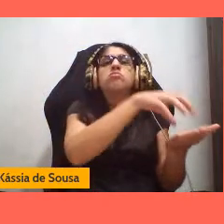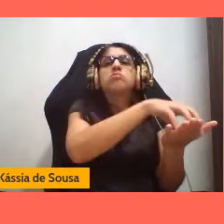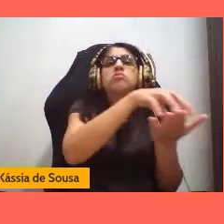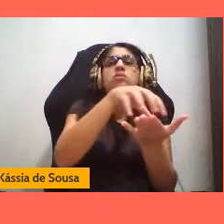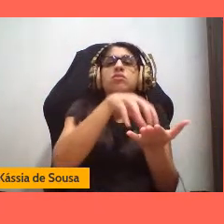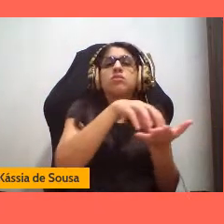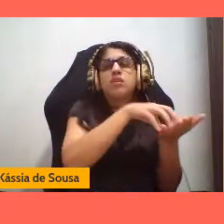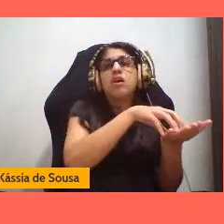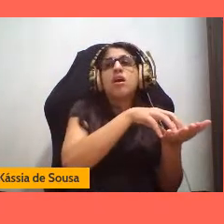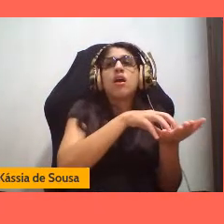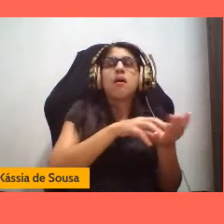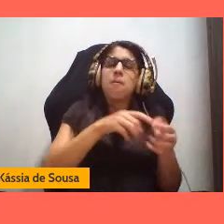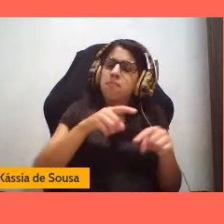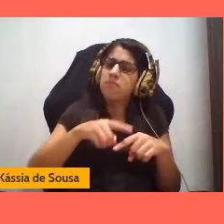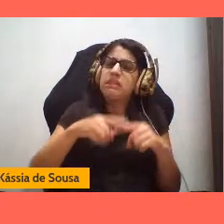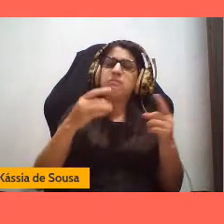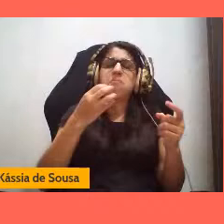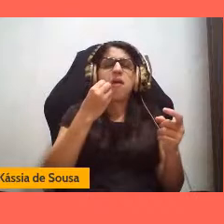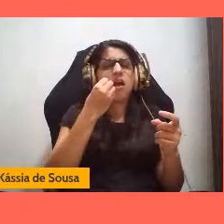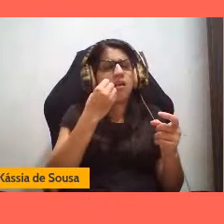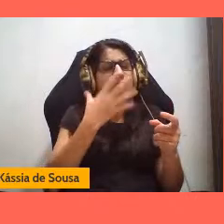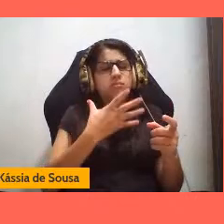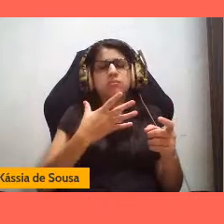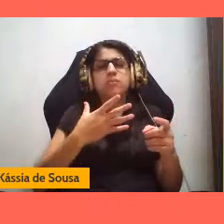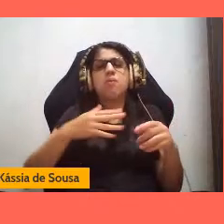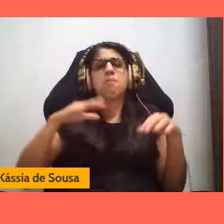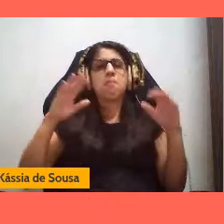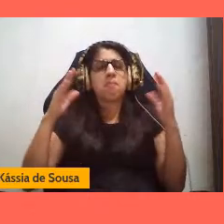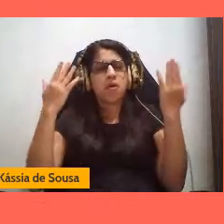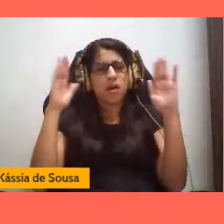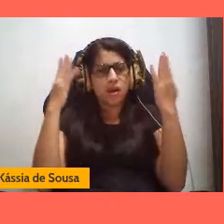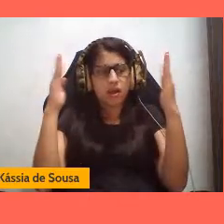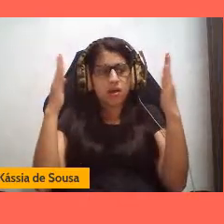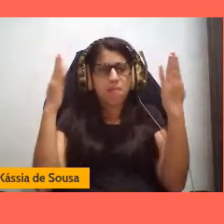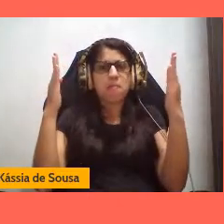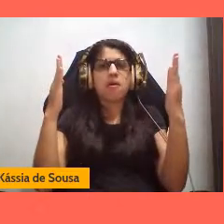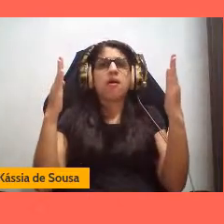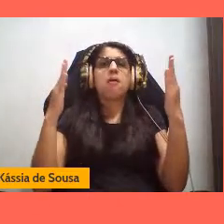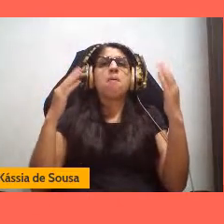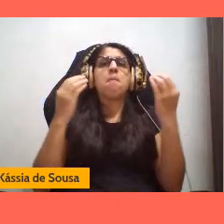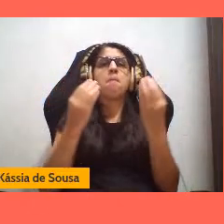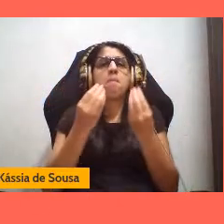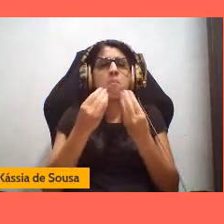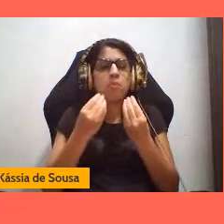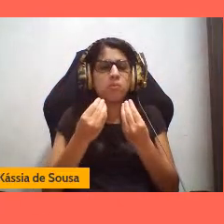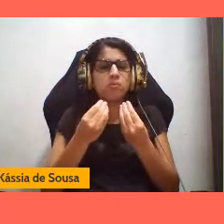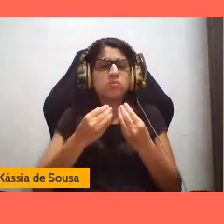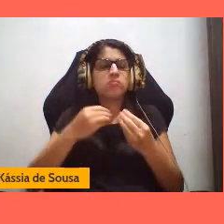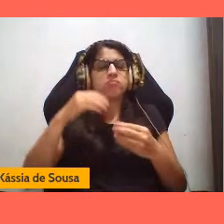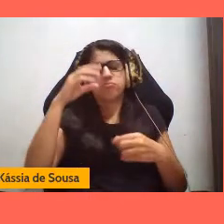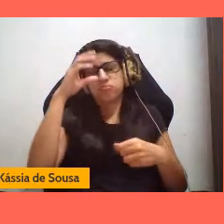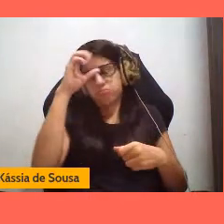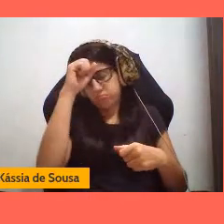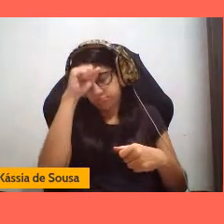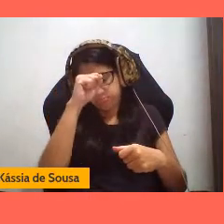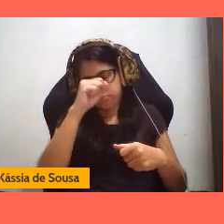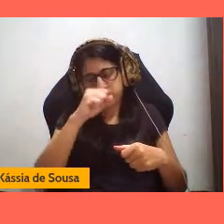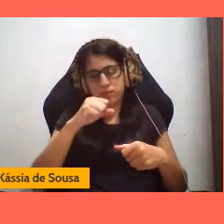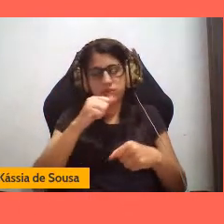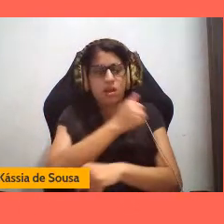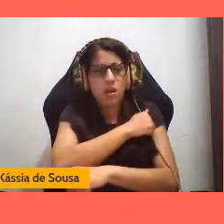de parabéns, foi maravilhoso, muito conhecimento, os alunos de parabéns,